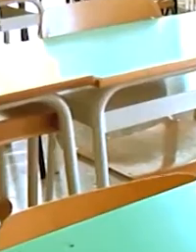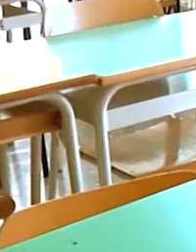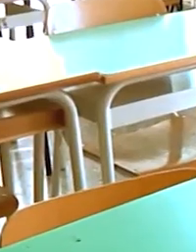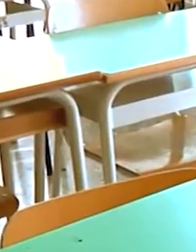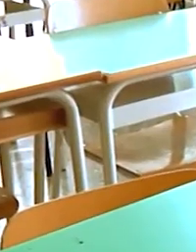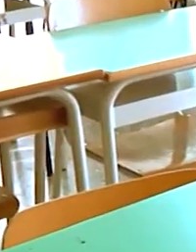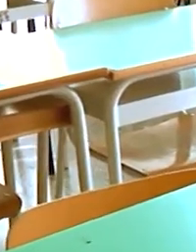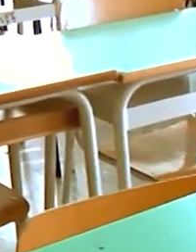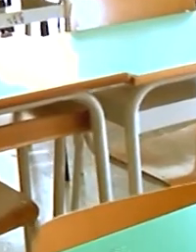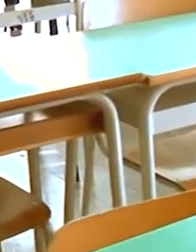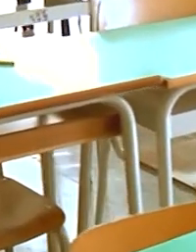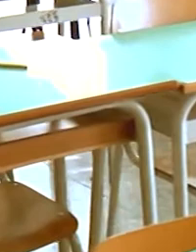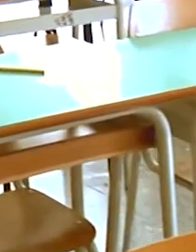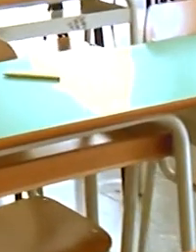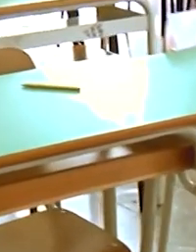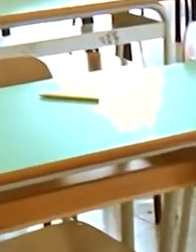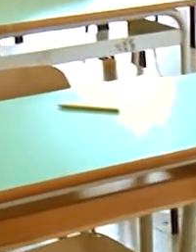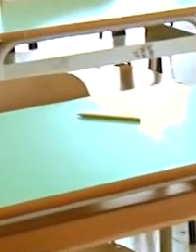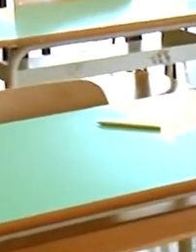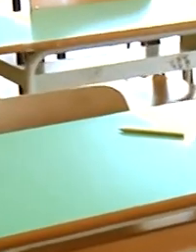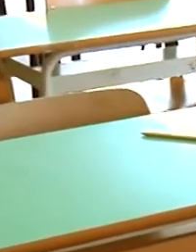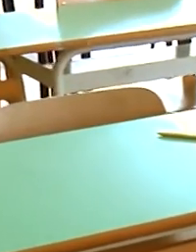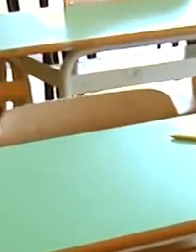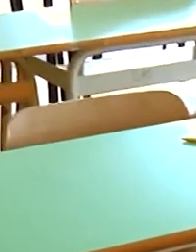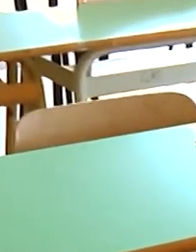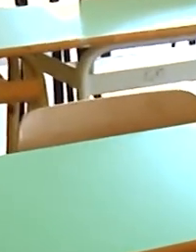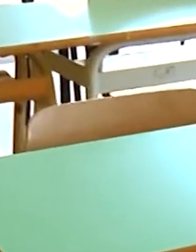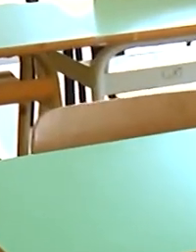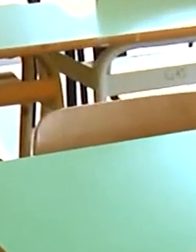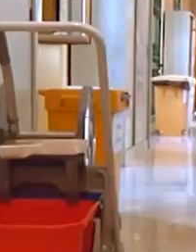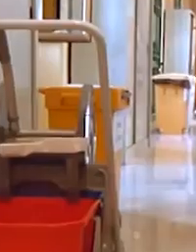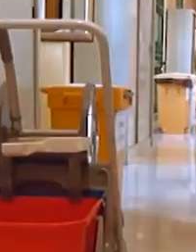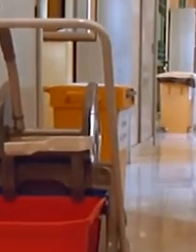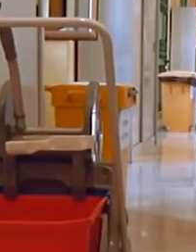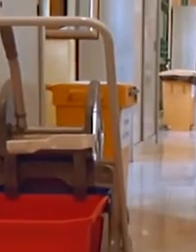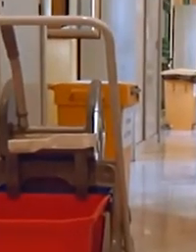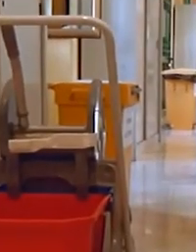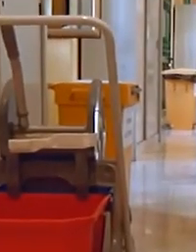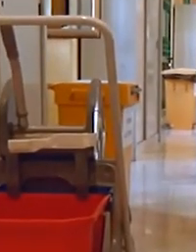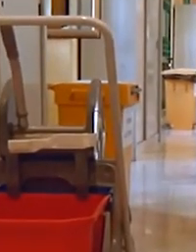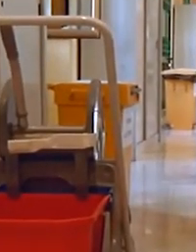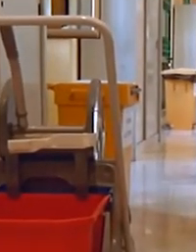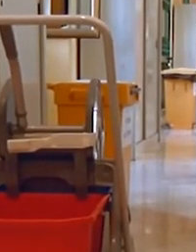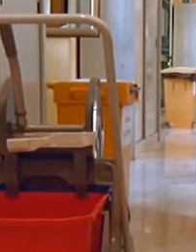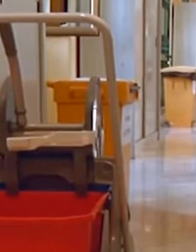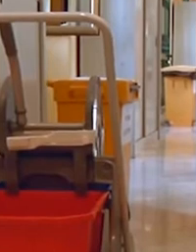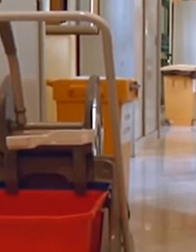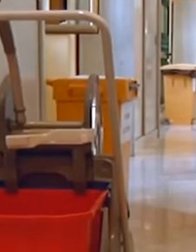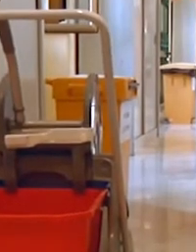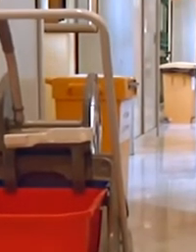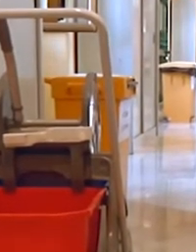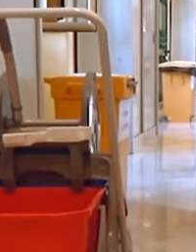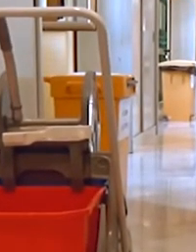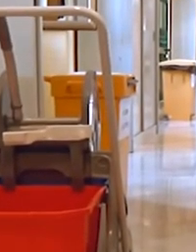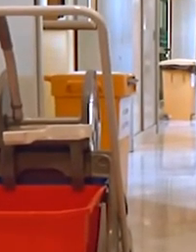ordine e grado nei prossimi giorni i genitori saranno forniti dei moduli che autorizzeranno i figli a sottoporsi alla nuova modalità